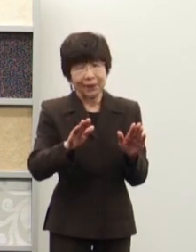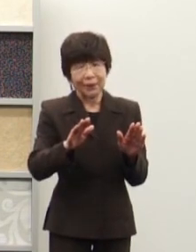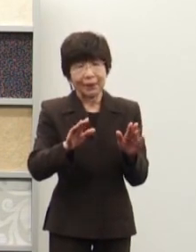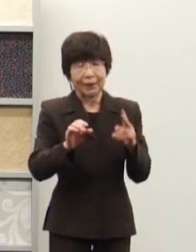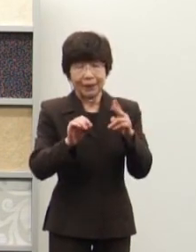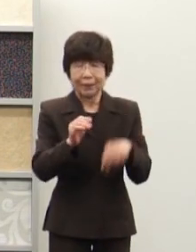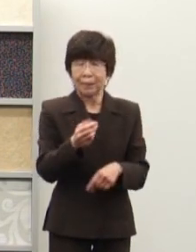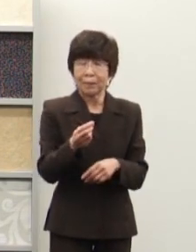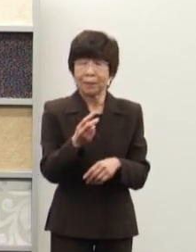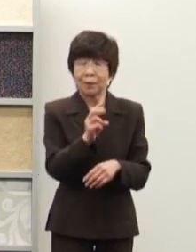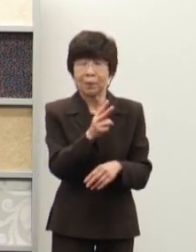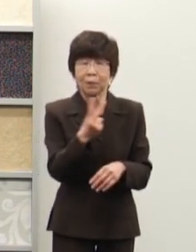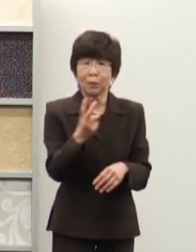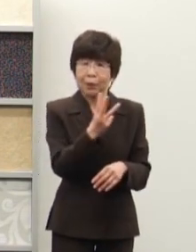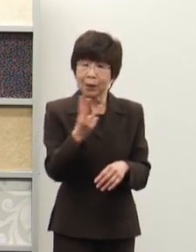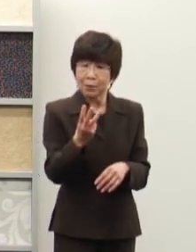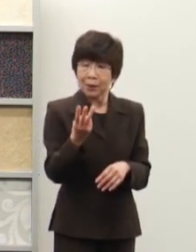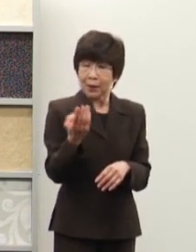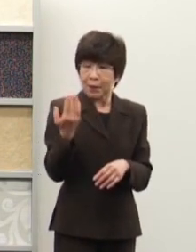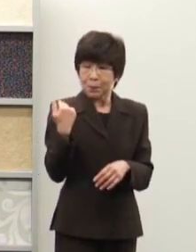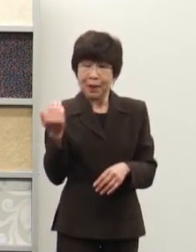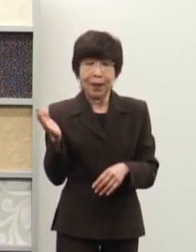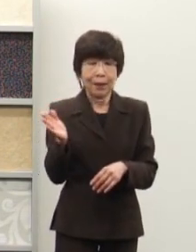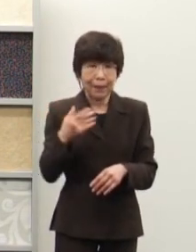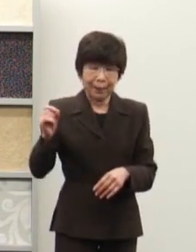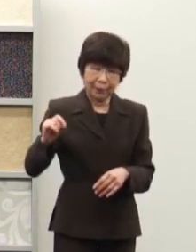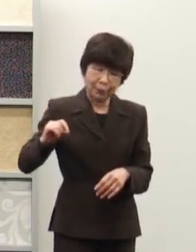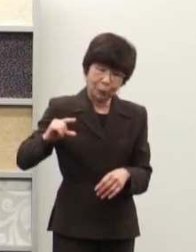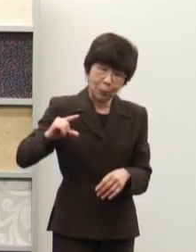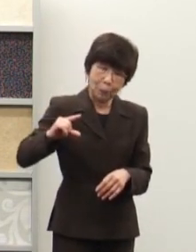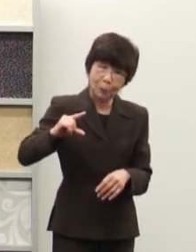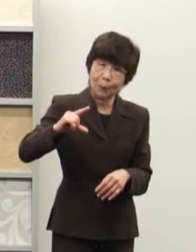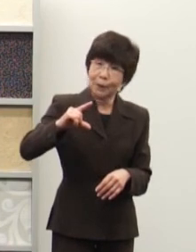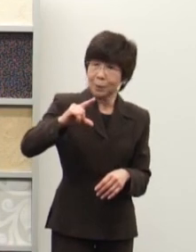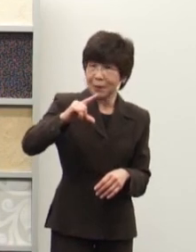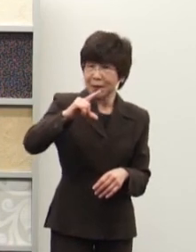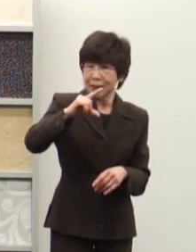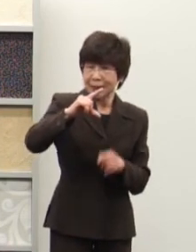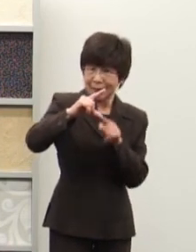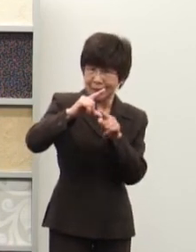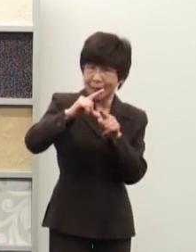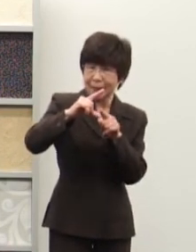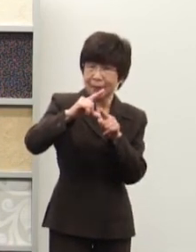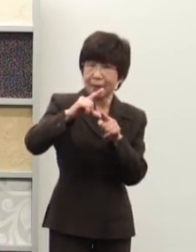日4日ほど少し上昇気味になっていますが、